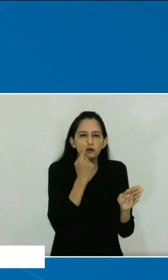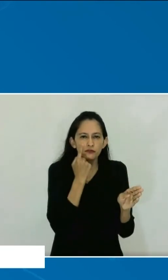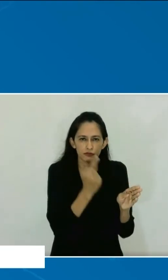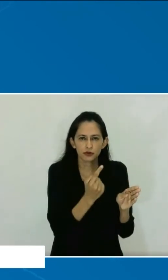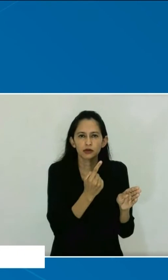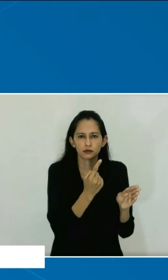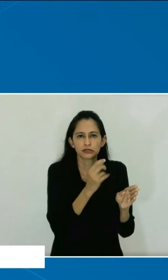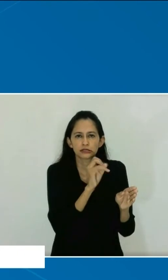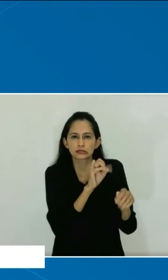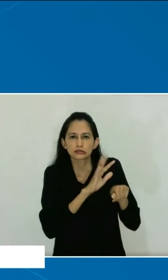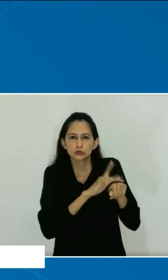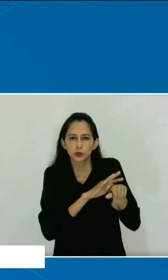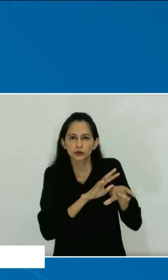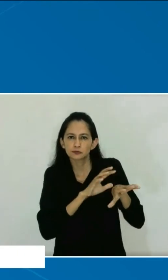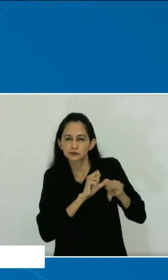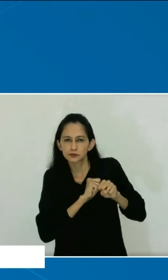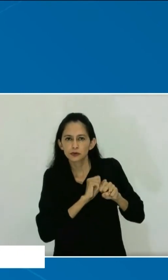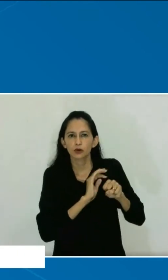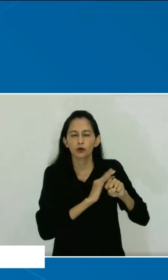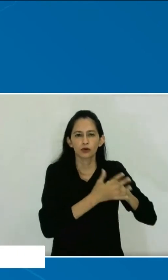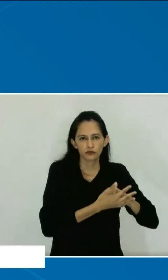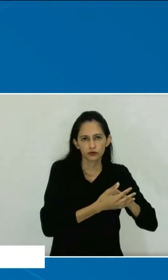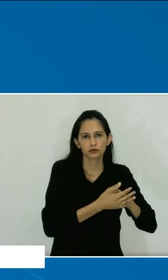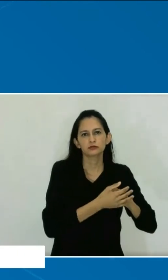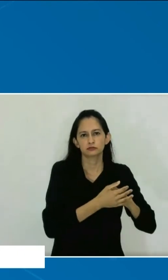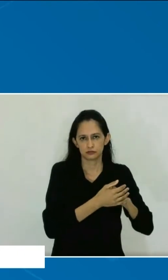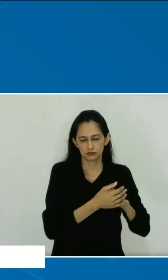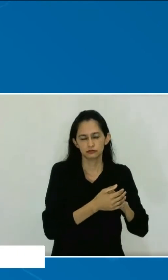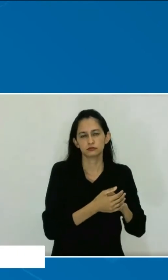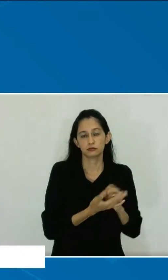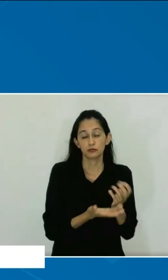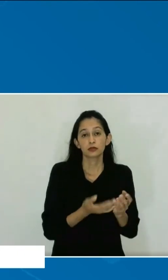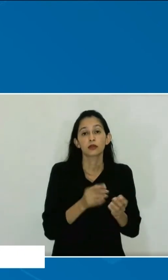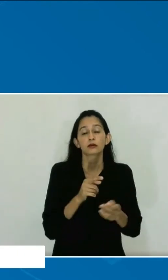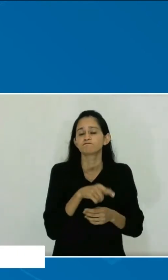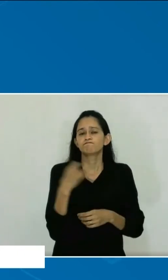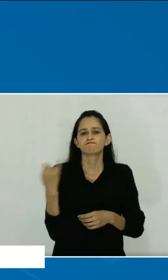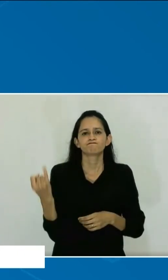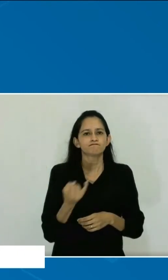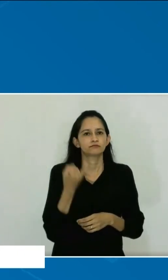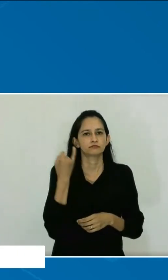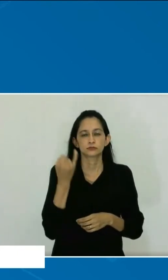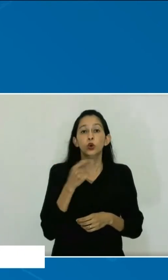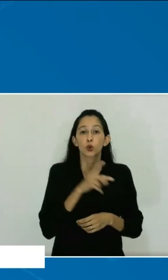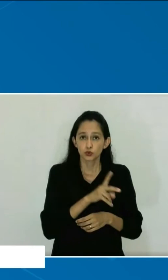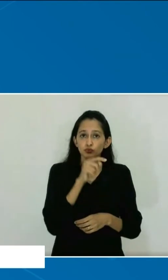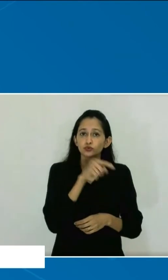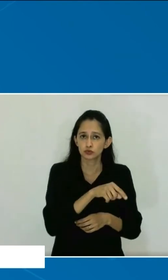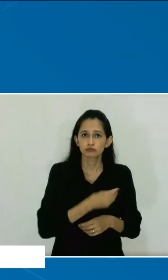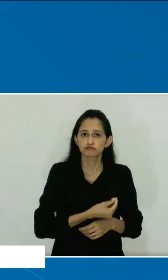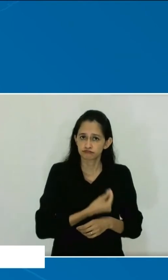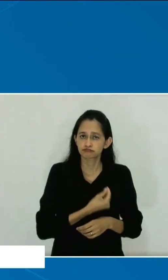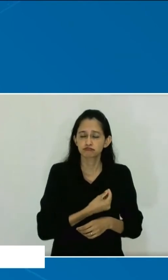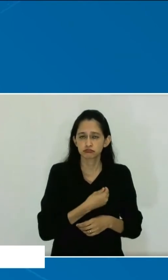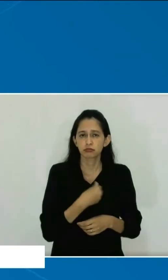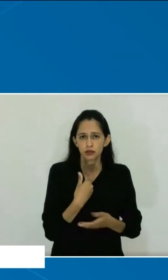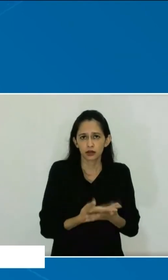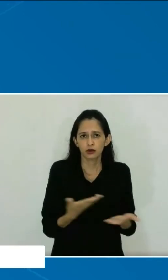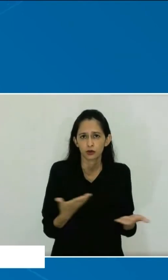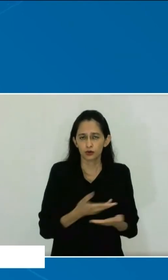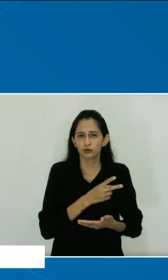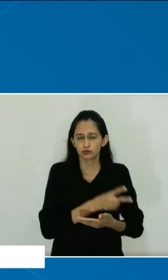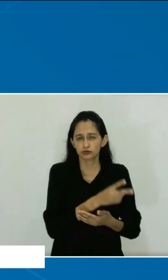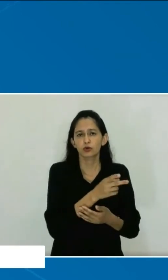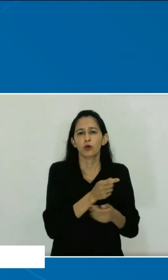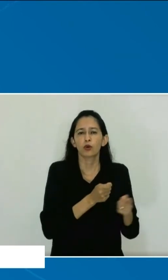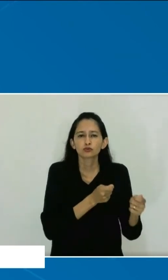PCR, que foi fundamental e continua sendo estrategicamente fundamental para o